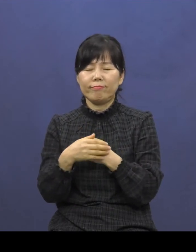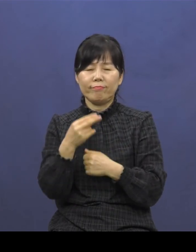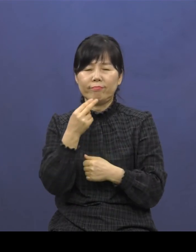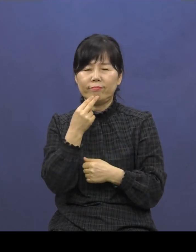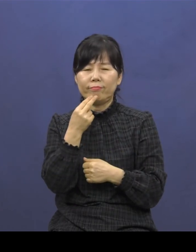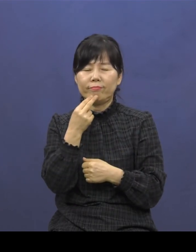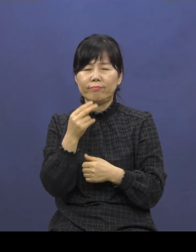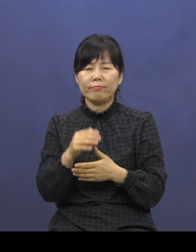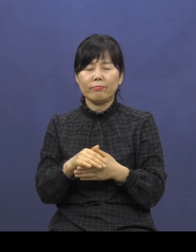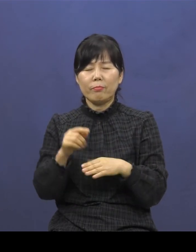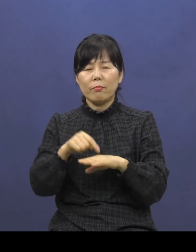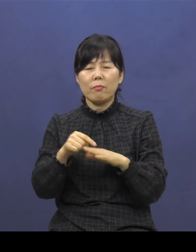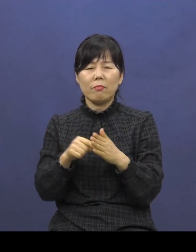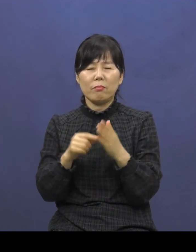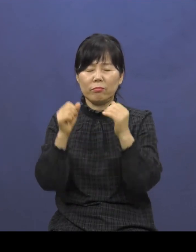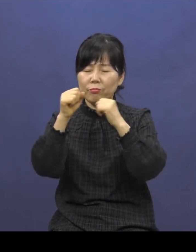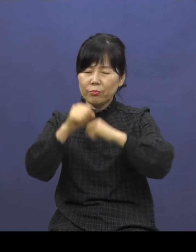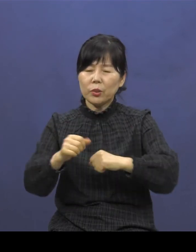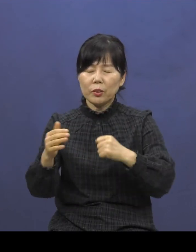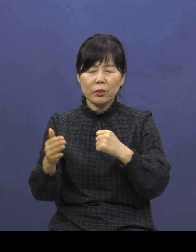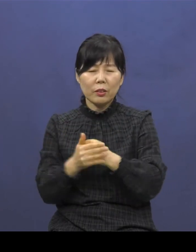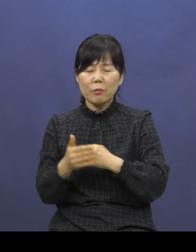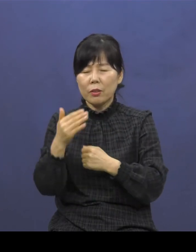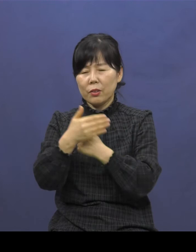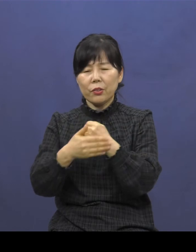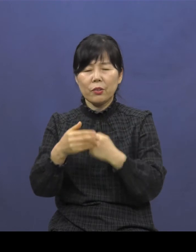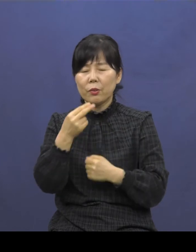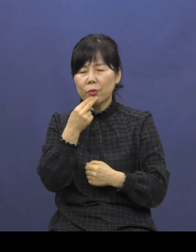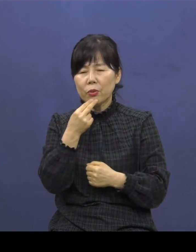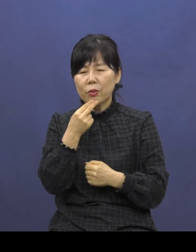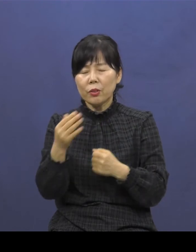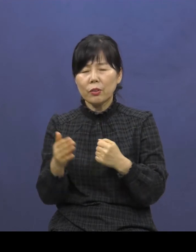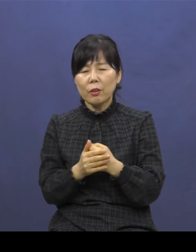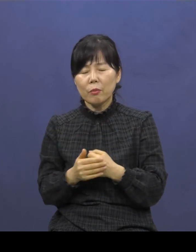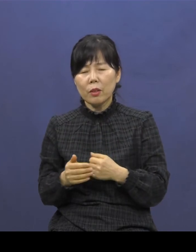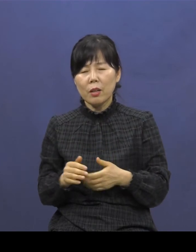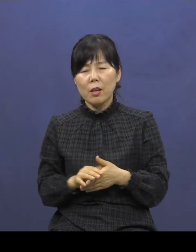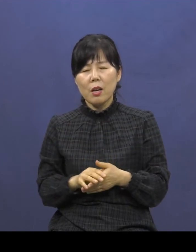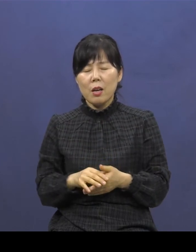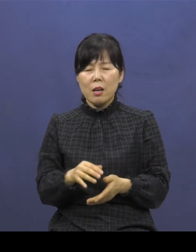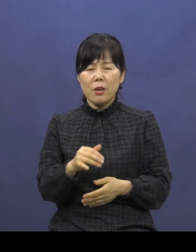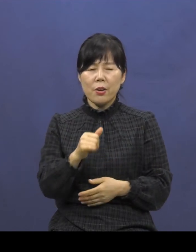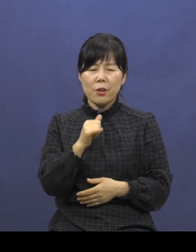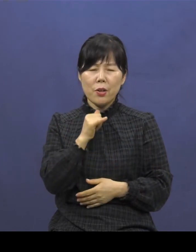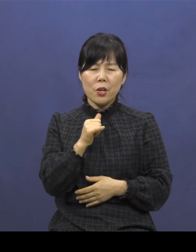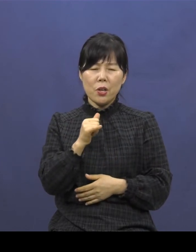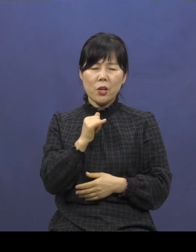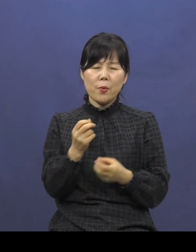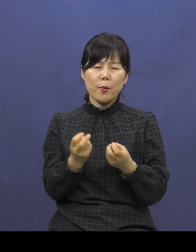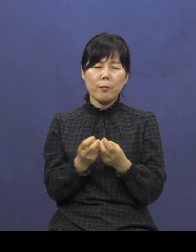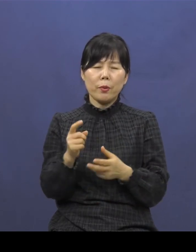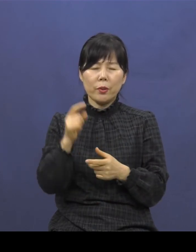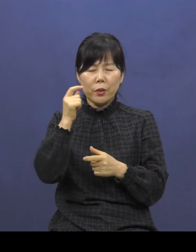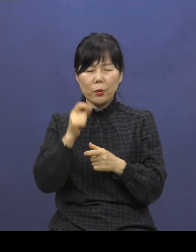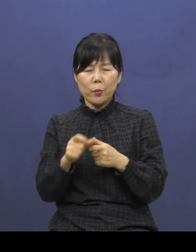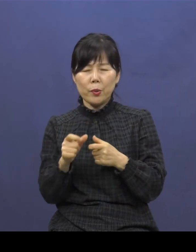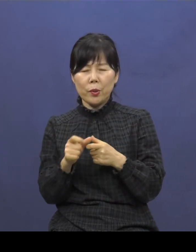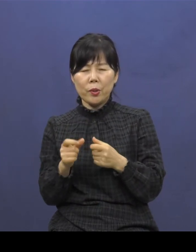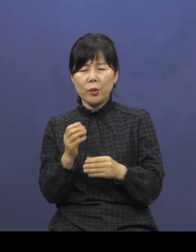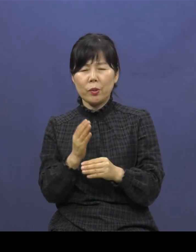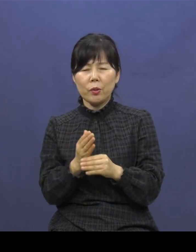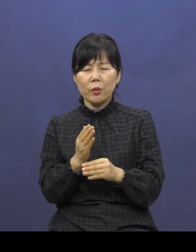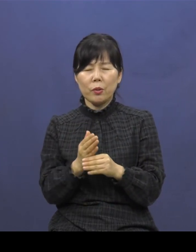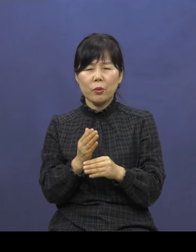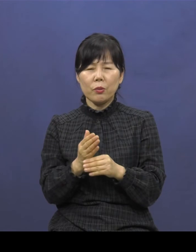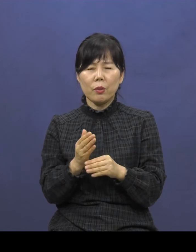되겠습니까? 마음이 완전히 바닥인데. 그래가지고 그냥 죽을 생각밖에 안 하고 있어. 어떻게 죽을까? 어떻게 나는 살 수 없다. 이러고